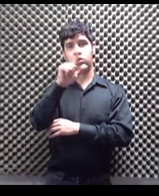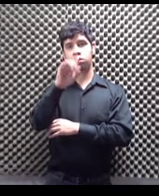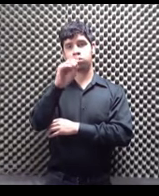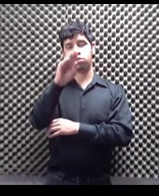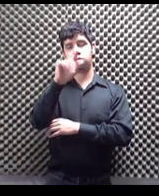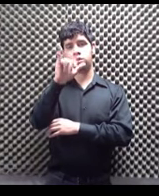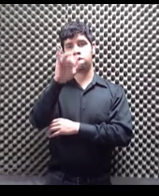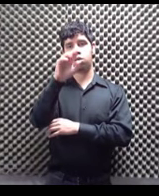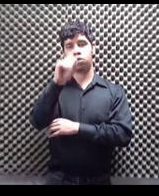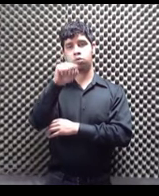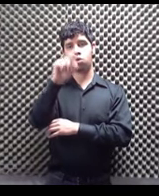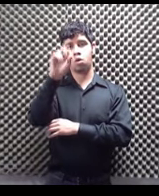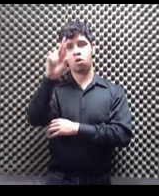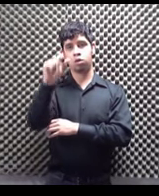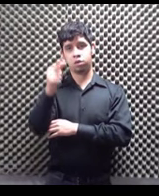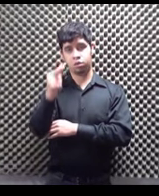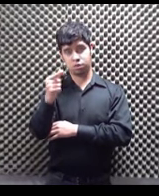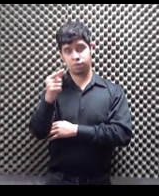cuarzoblanco.org,